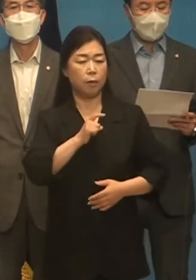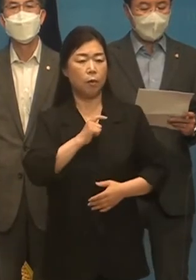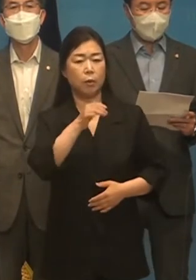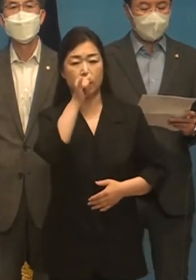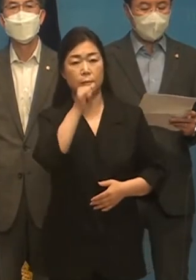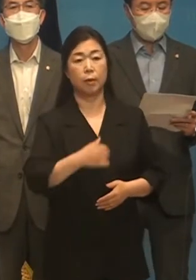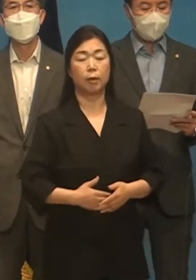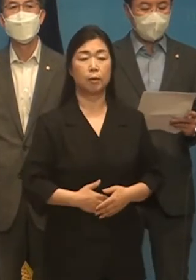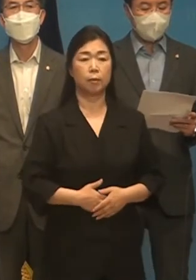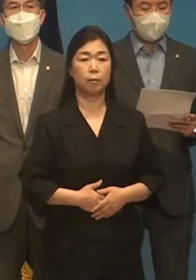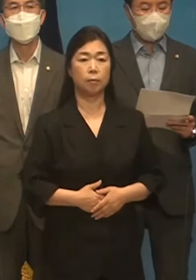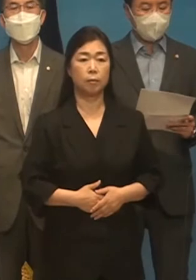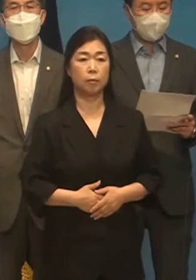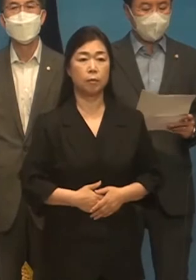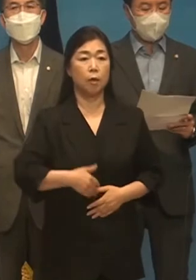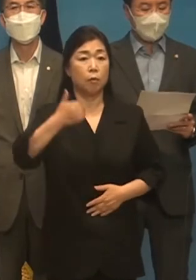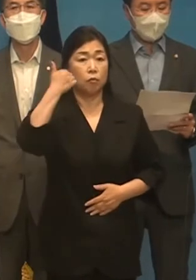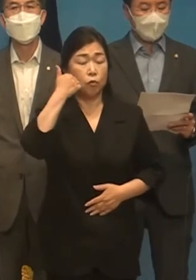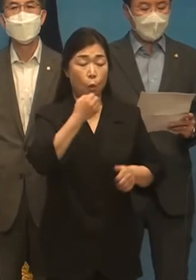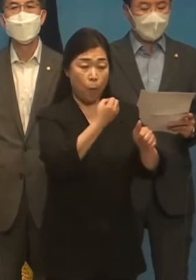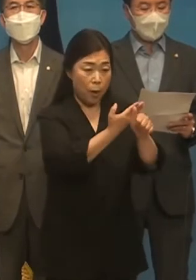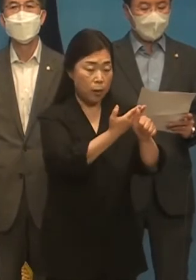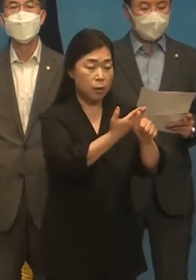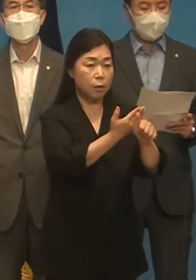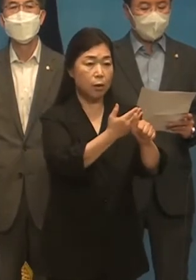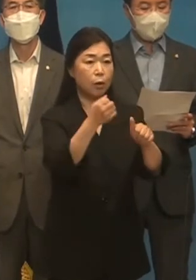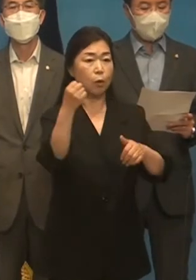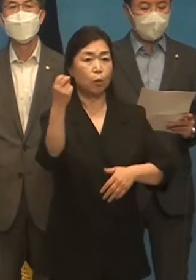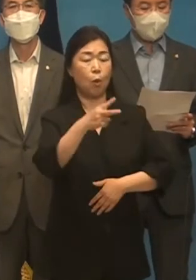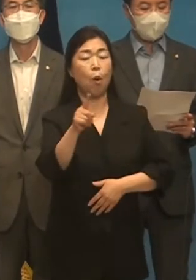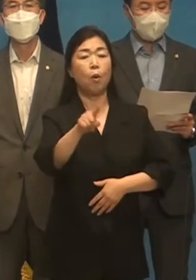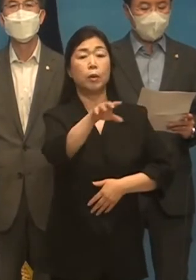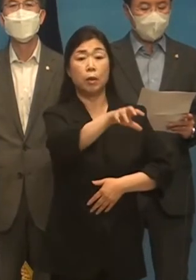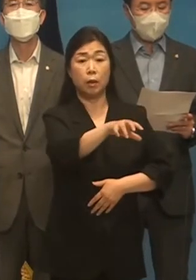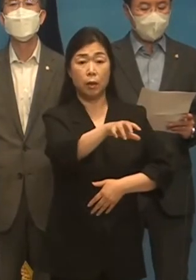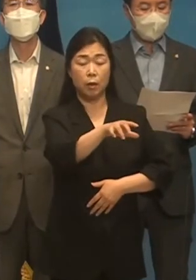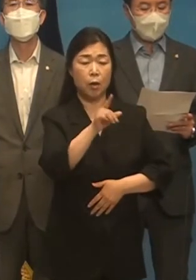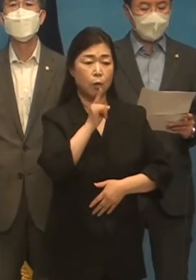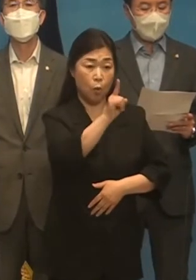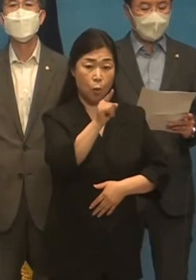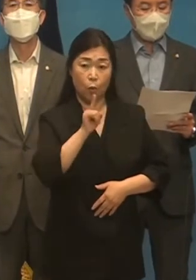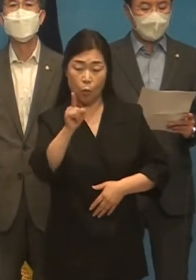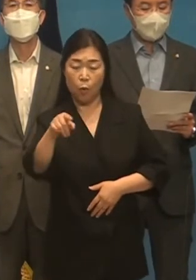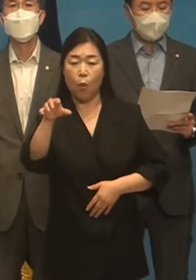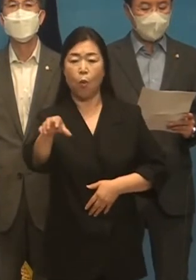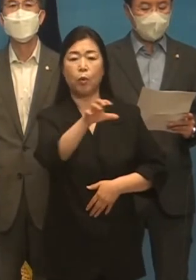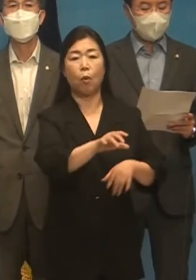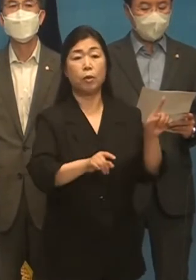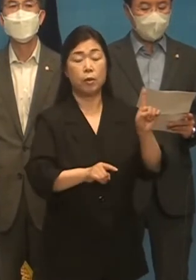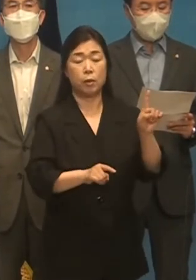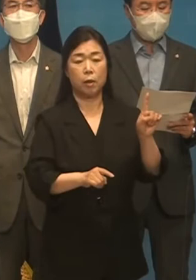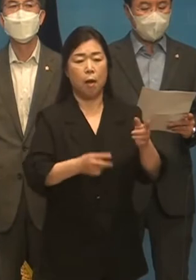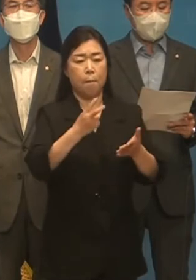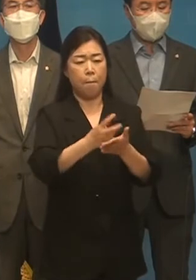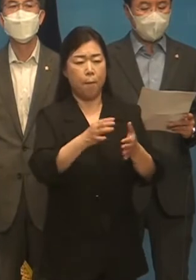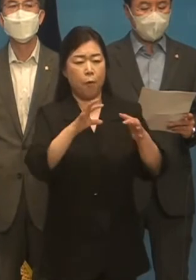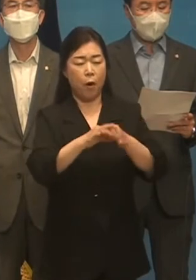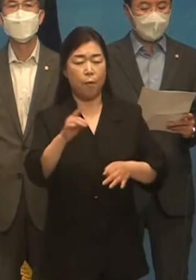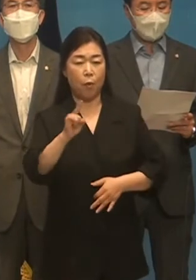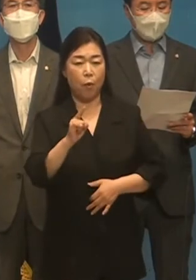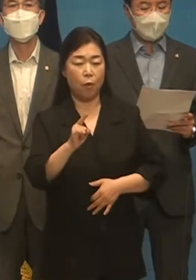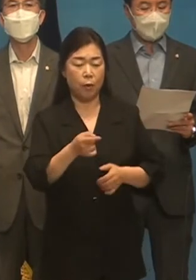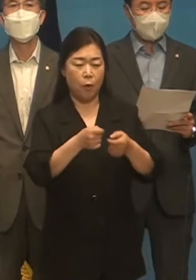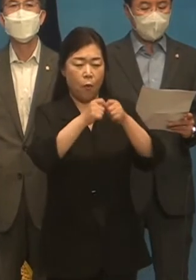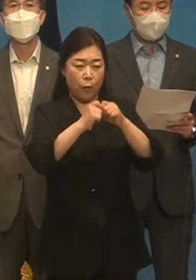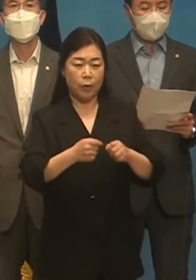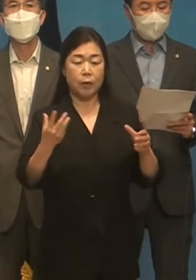듭니다. 누구를 고발할지, 어디에 접수할지, 어떤 법으로 엮을지를 모두